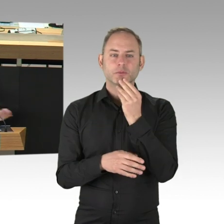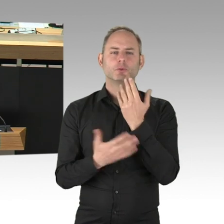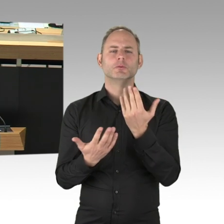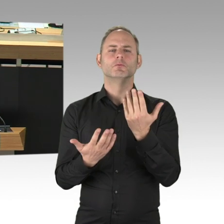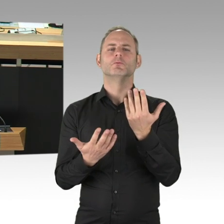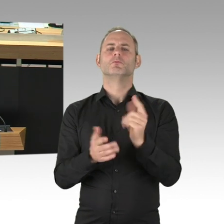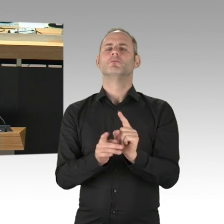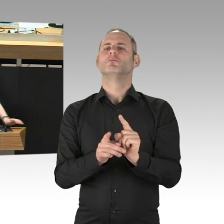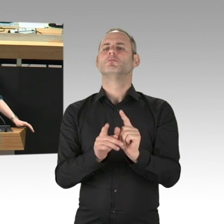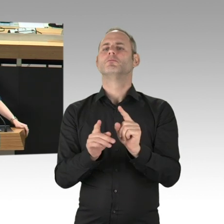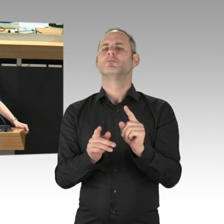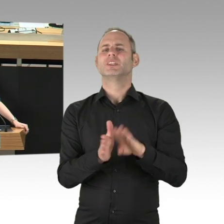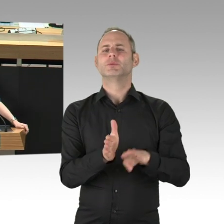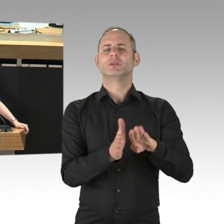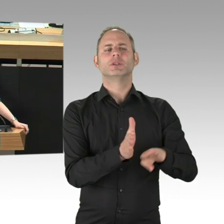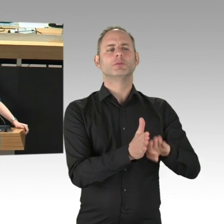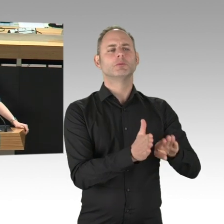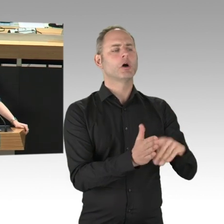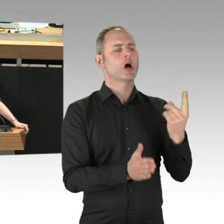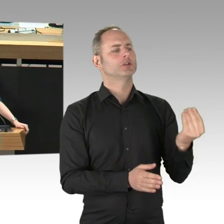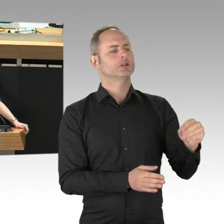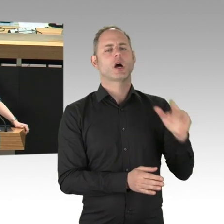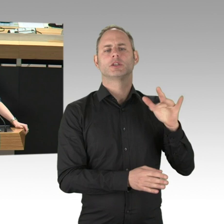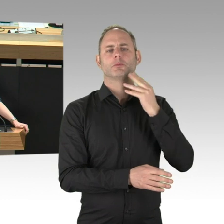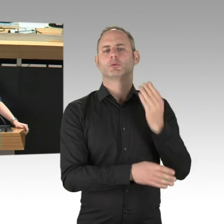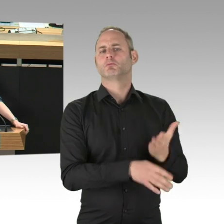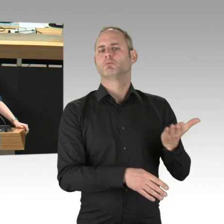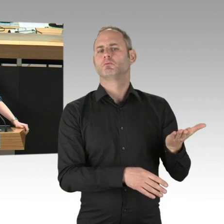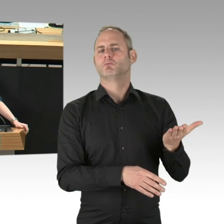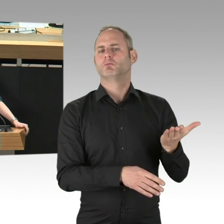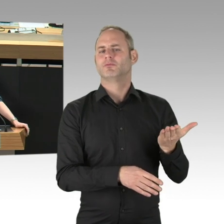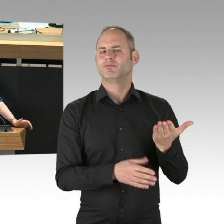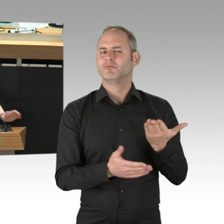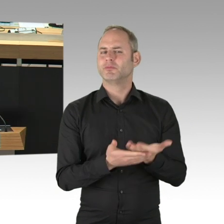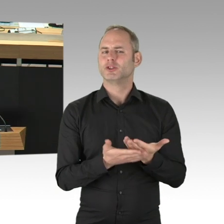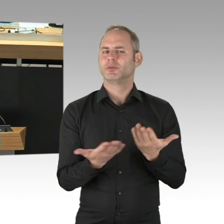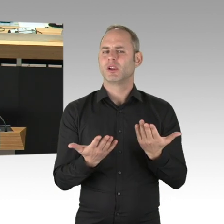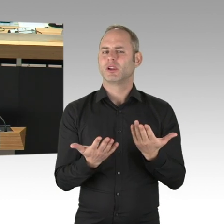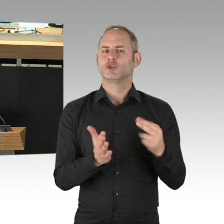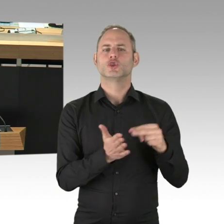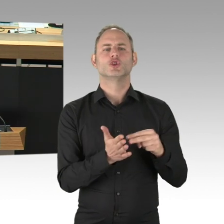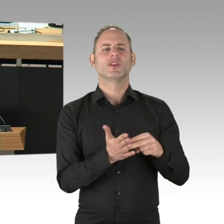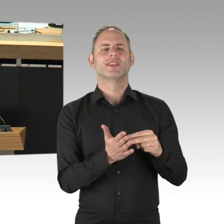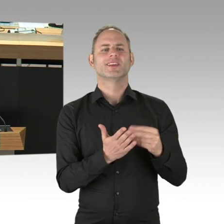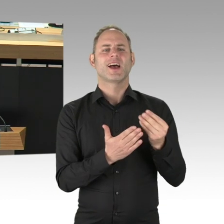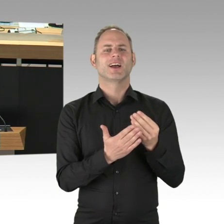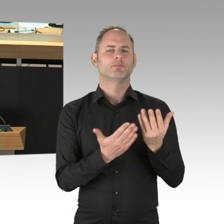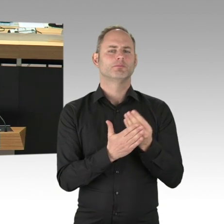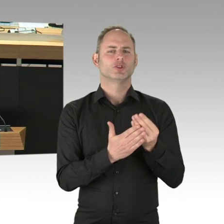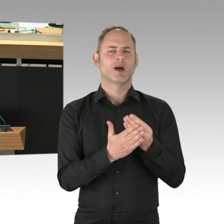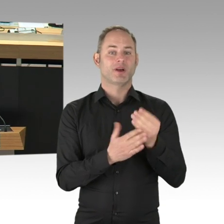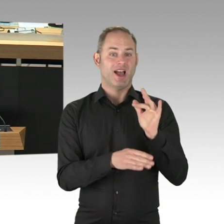Denn Antisemitismus zielt letztendlich auf die Vernichtung des Staates Israel und auf die Vernichtung der Juden. Und zudem hat